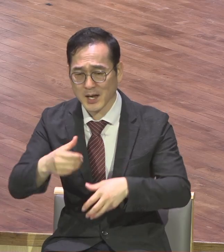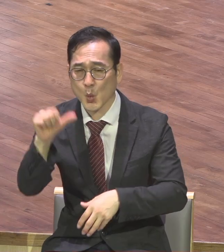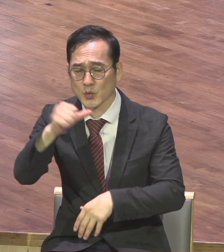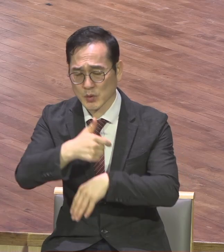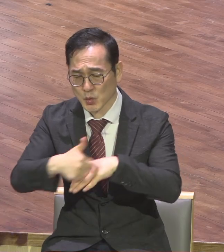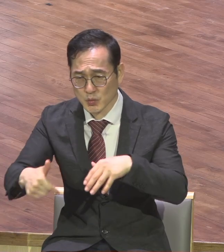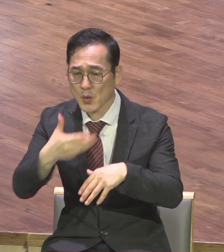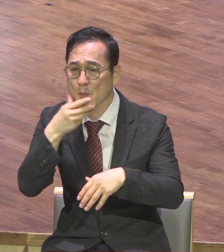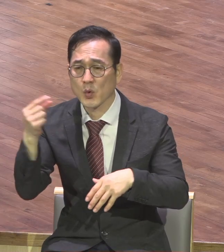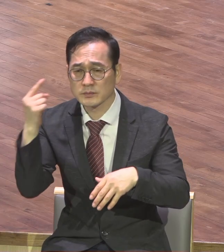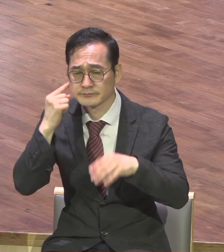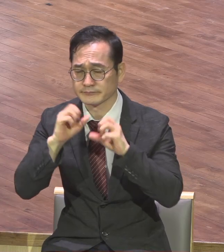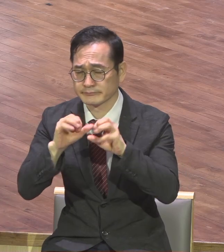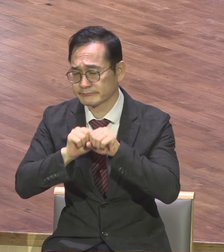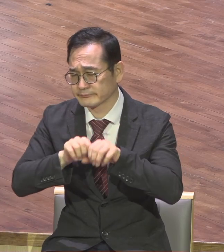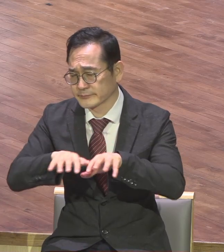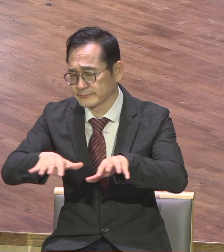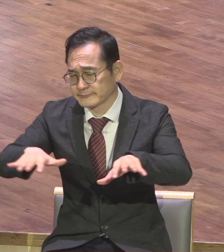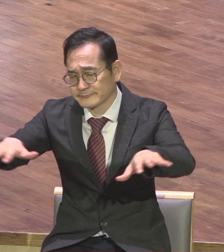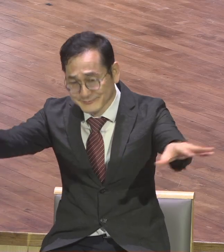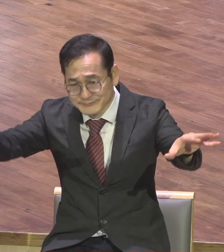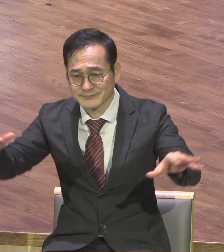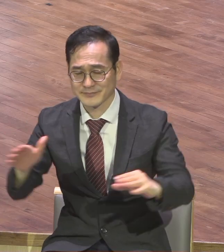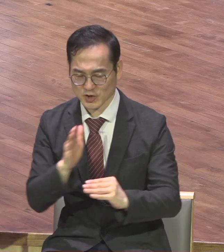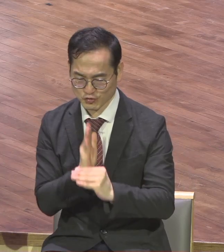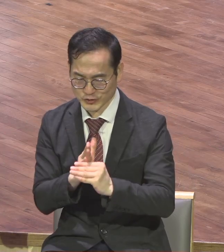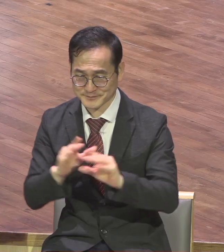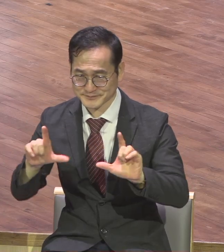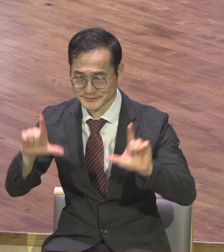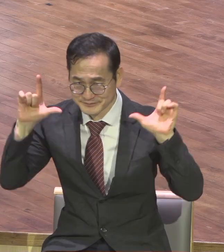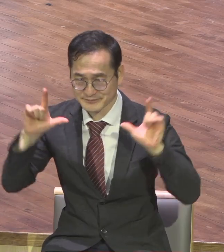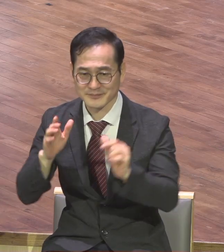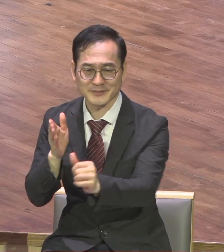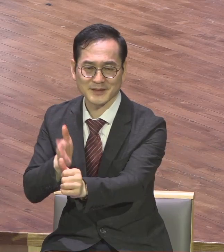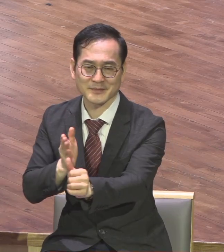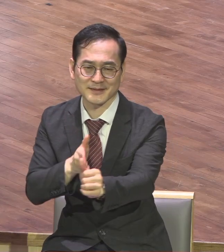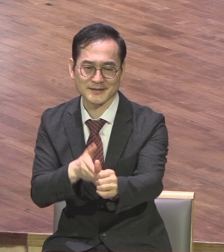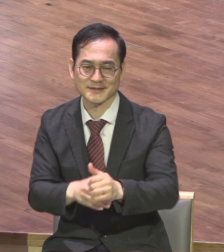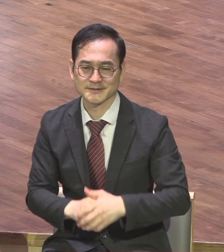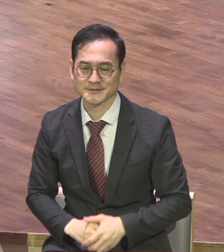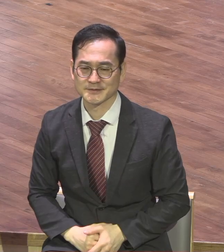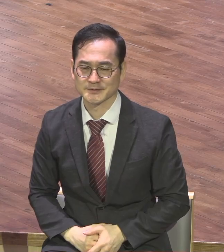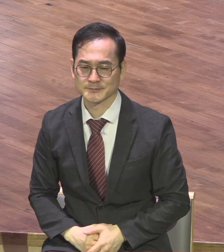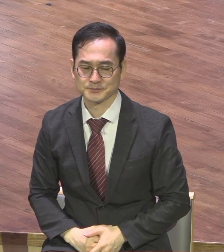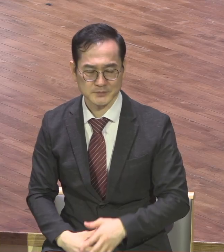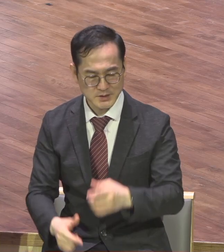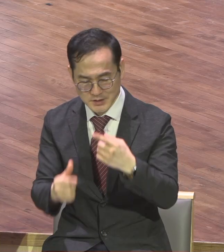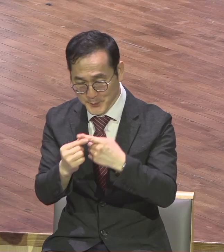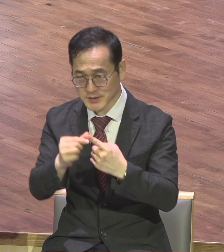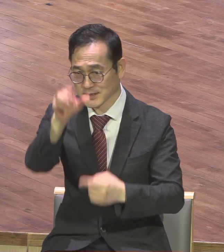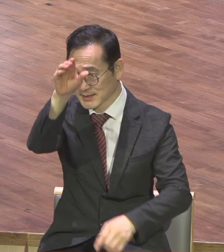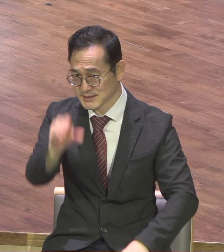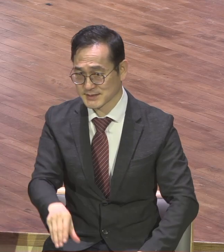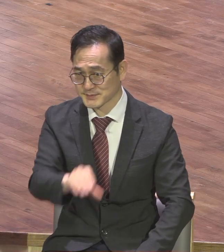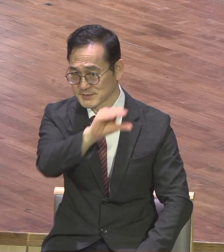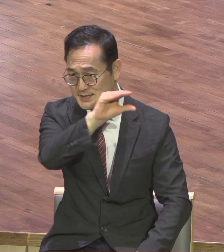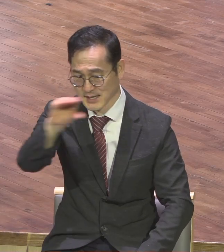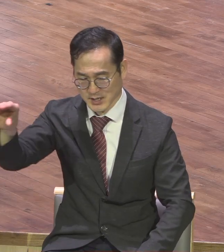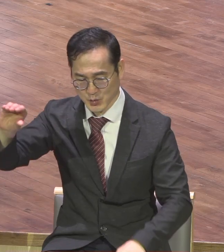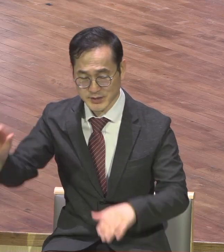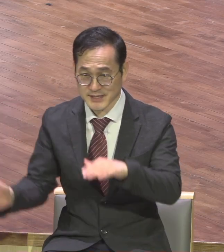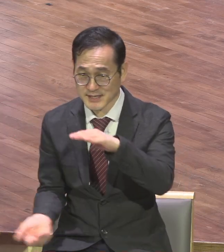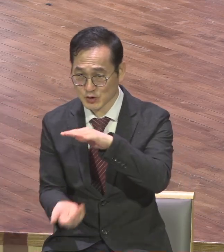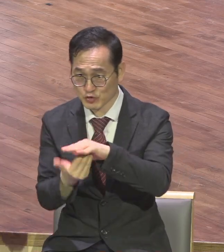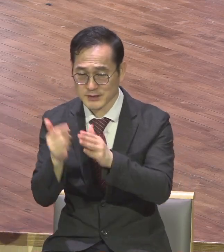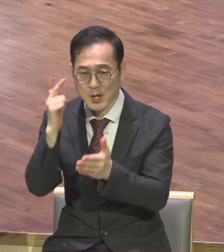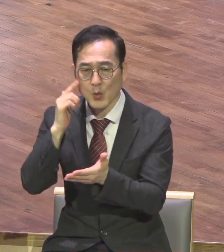복음화의 미션을 신하는 주역들 다 되시기를 제물로 축복합니다. 그럼 첫째로 십자가로 이루신 화평입니다.